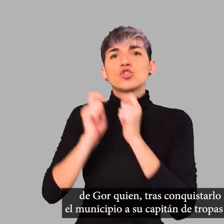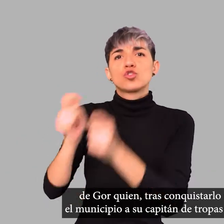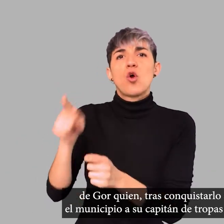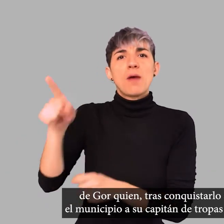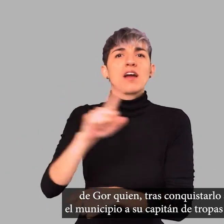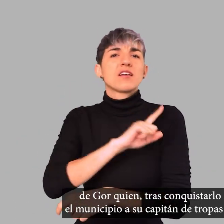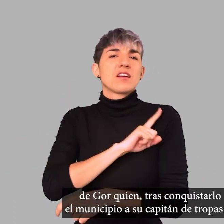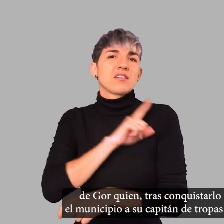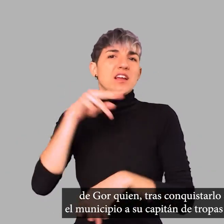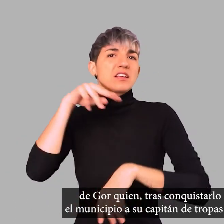Pretel.